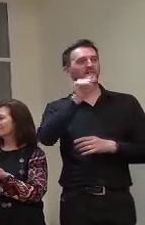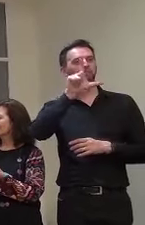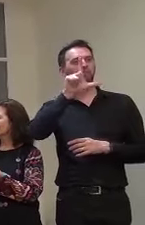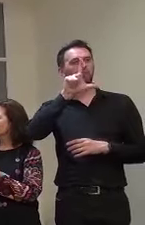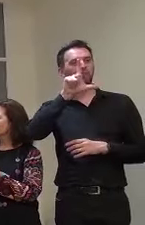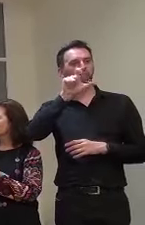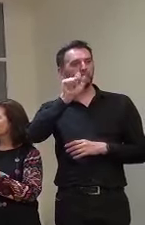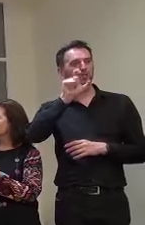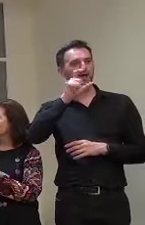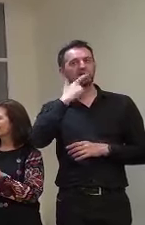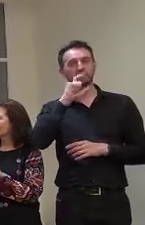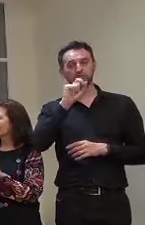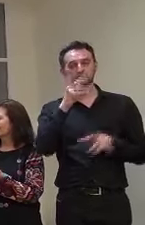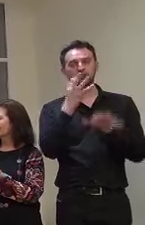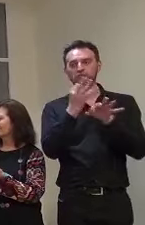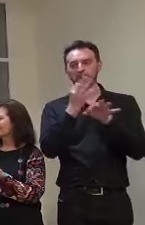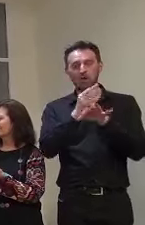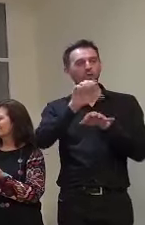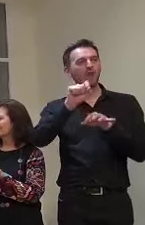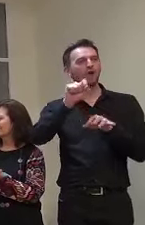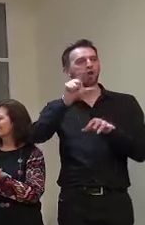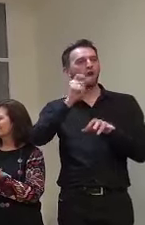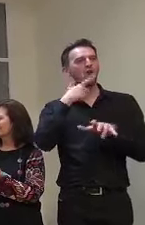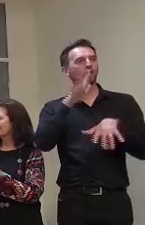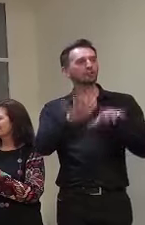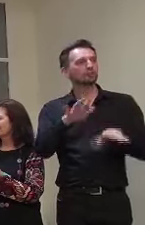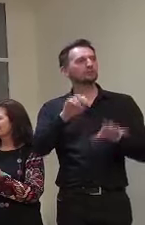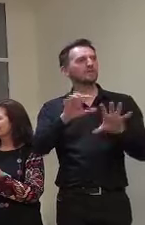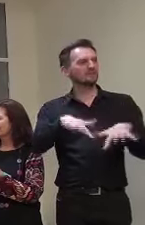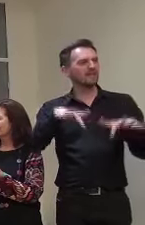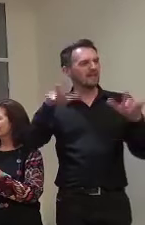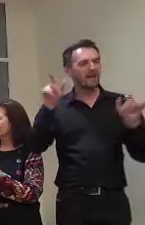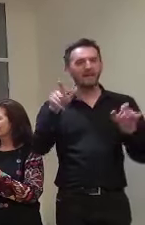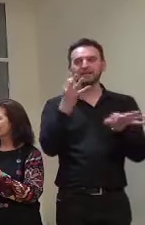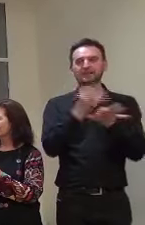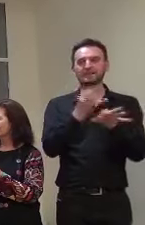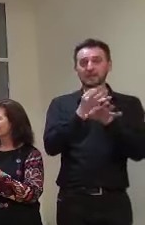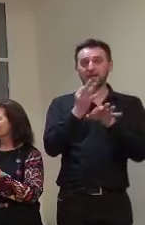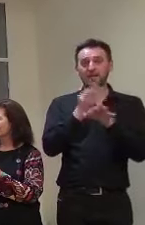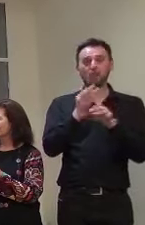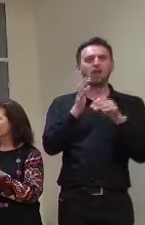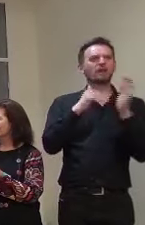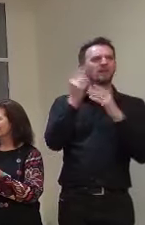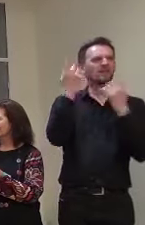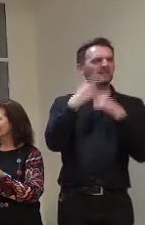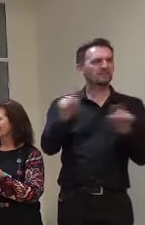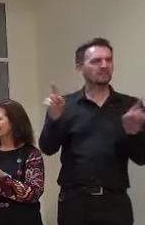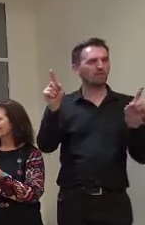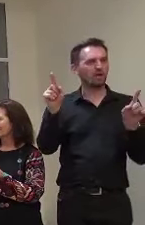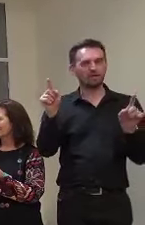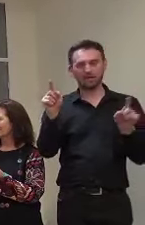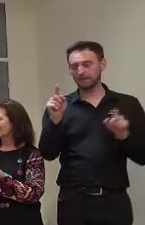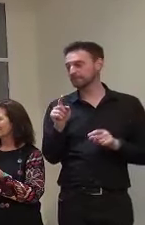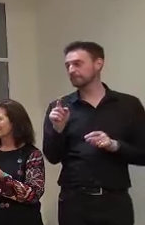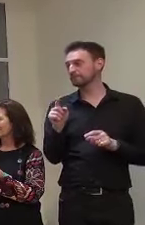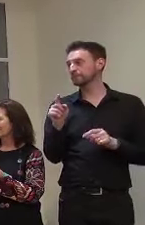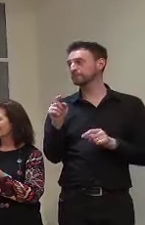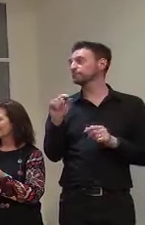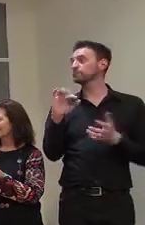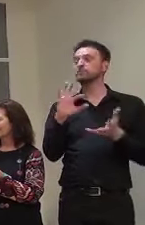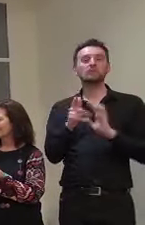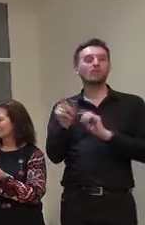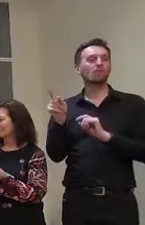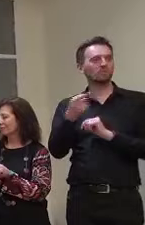la escuela color en el aire hacia él en cuenta la desigualdad y emancipación y de alguna manera